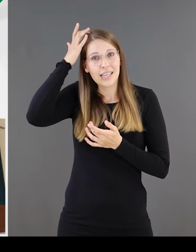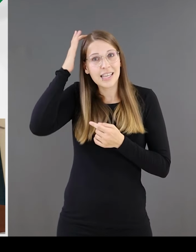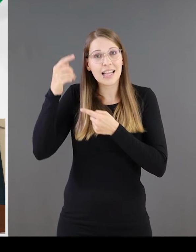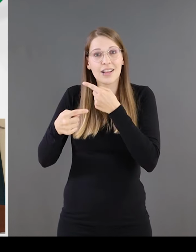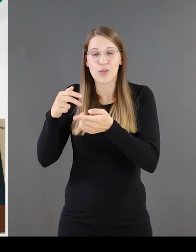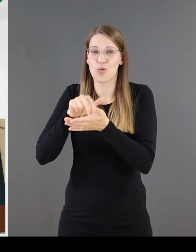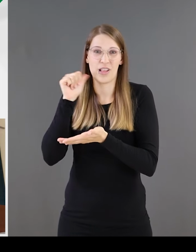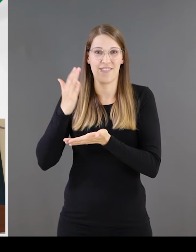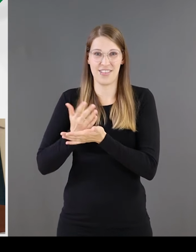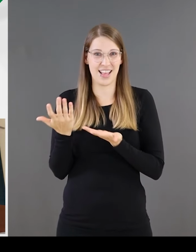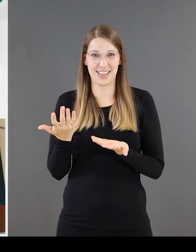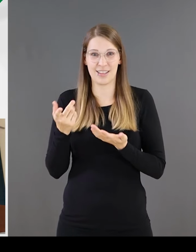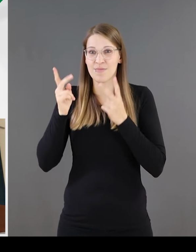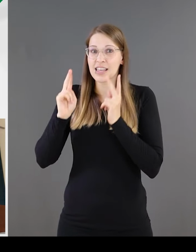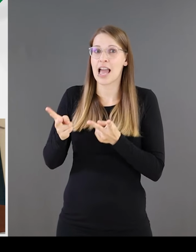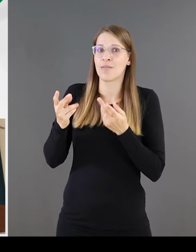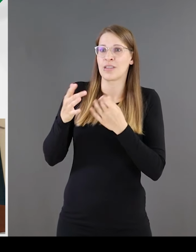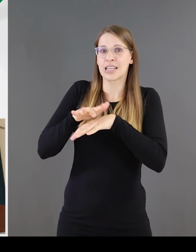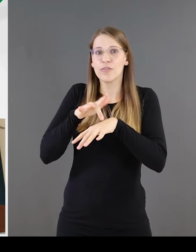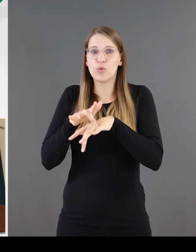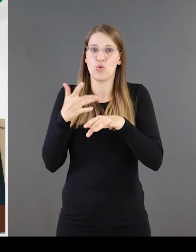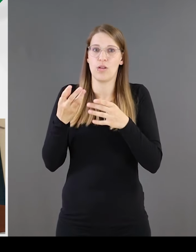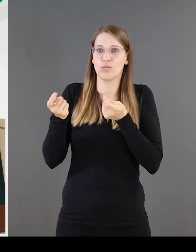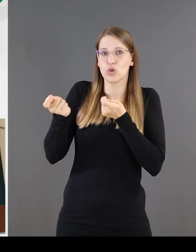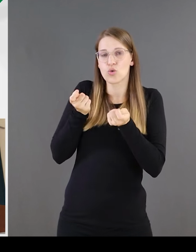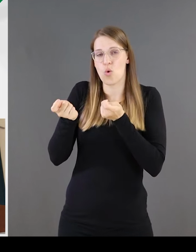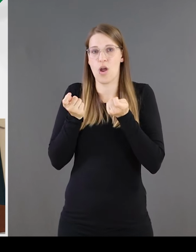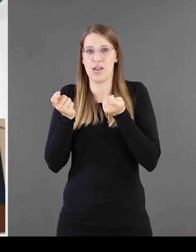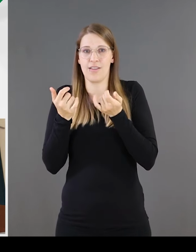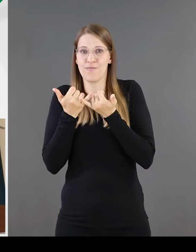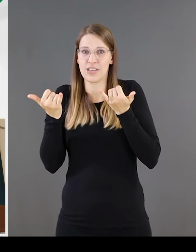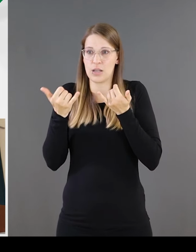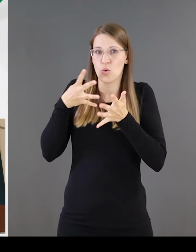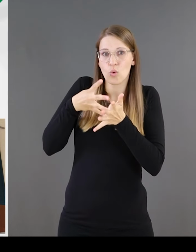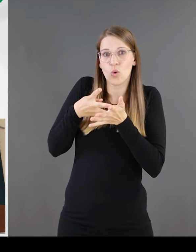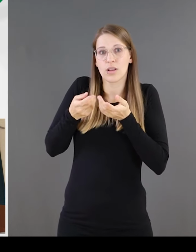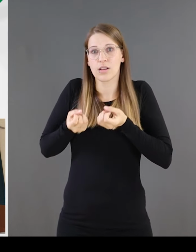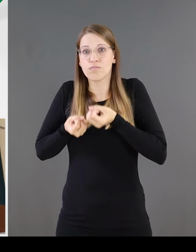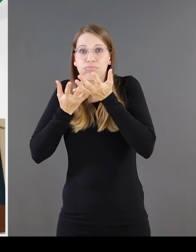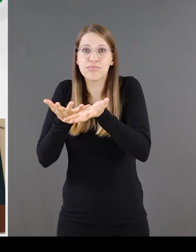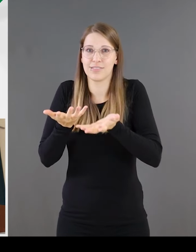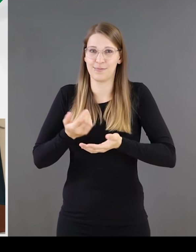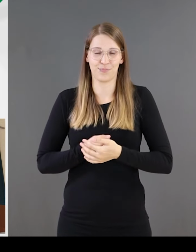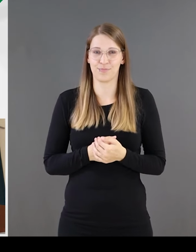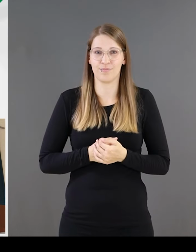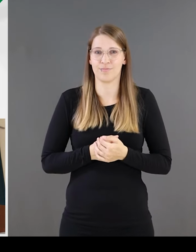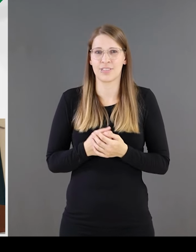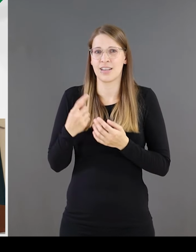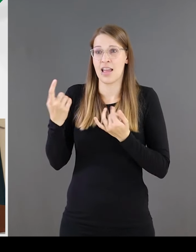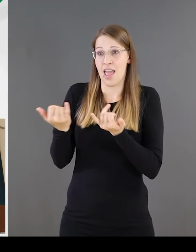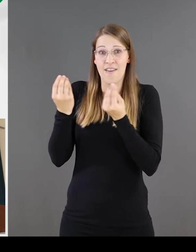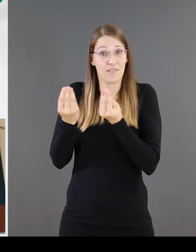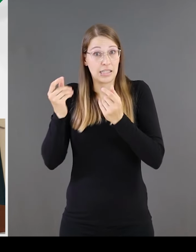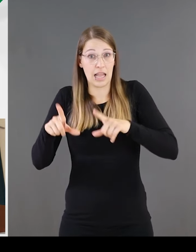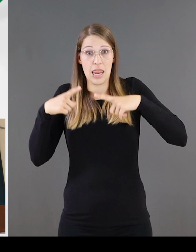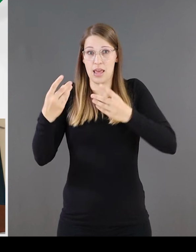Gehirnentwicklung noch nicht fähig, ihre Gefühle kontrolliert auszudrücken. Sie erleben etwas und sind den